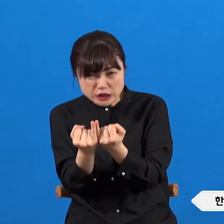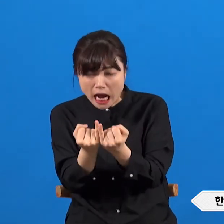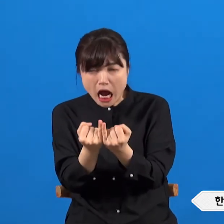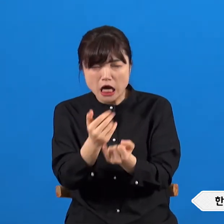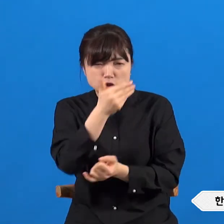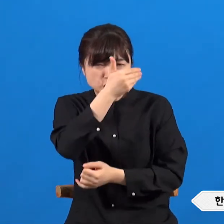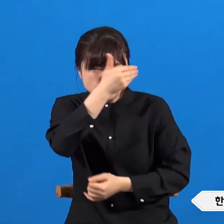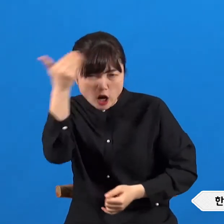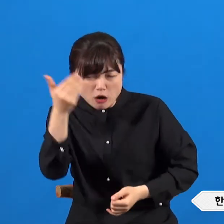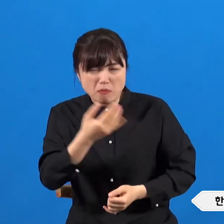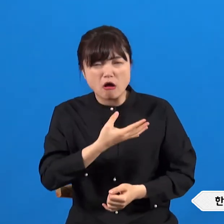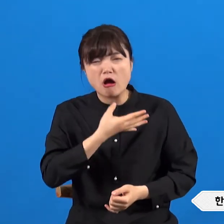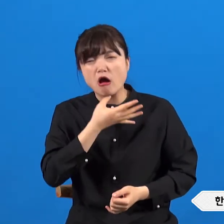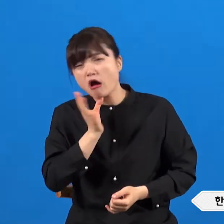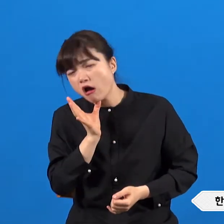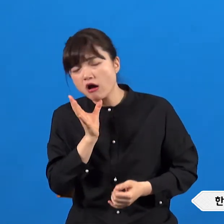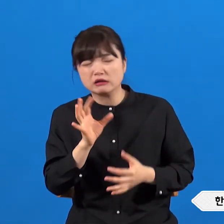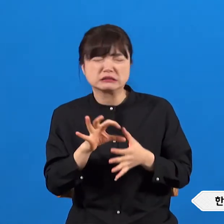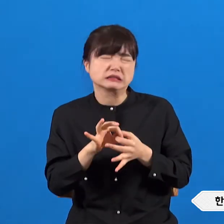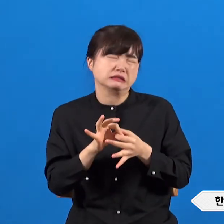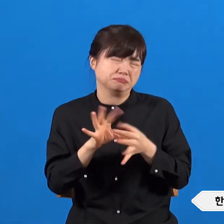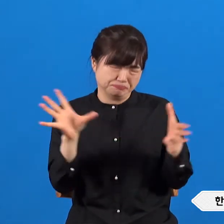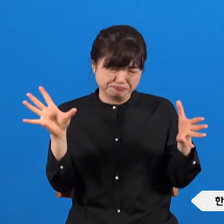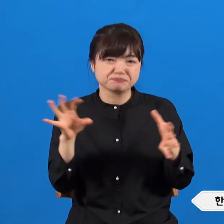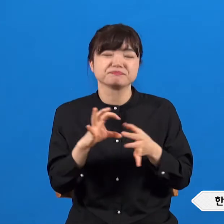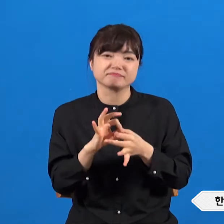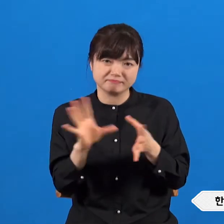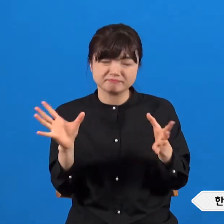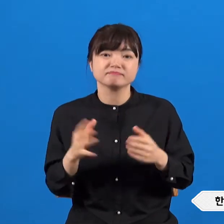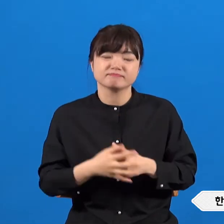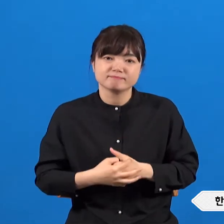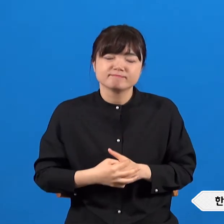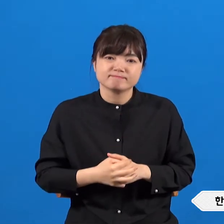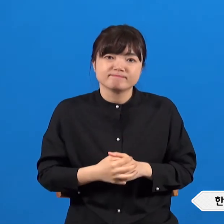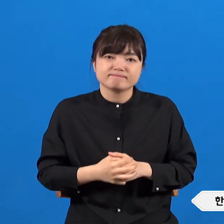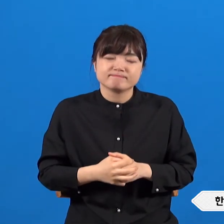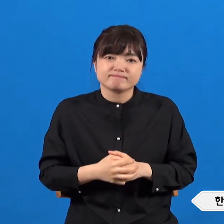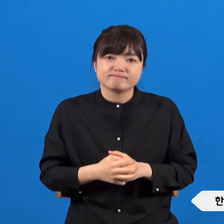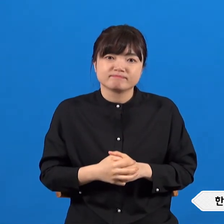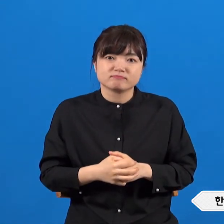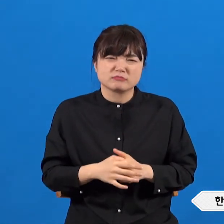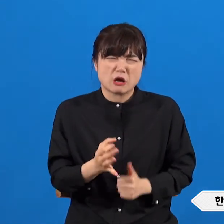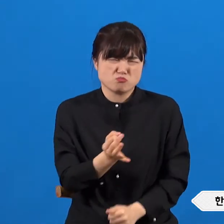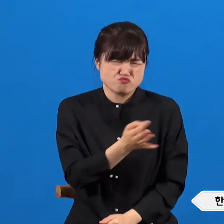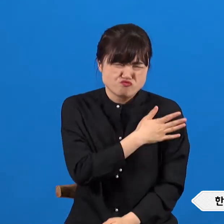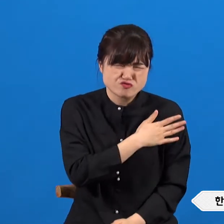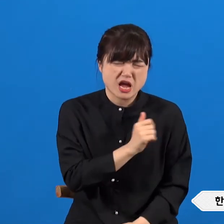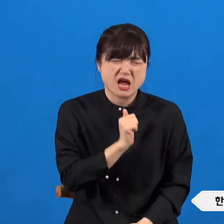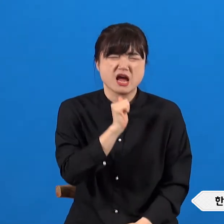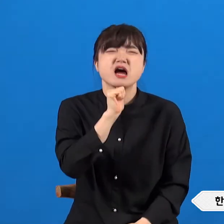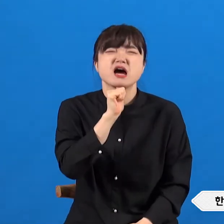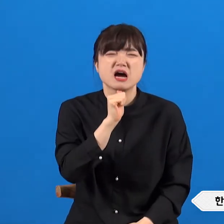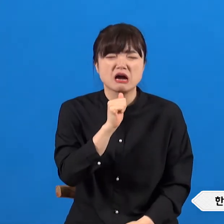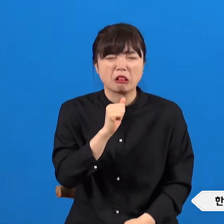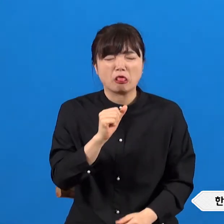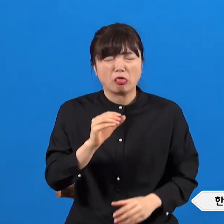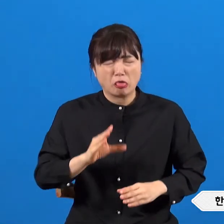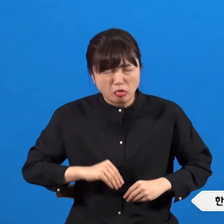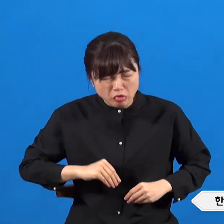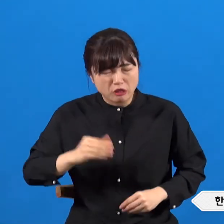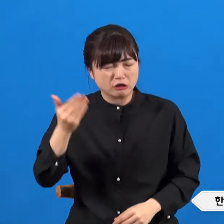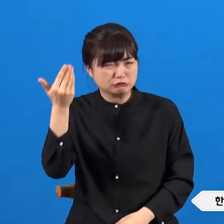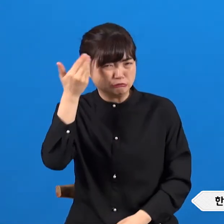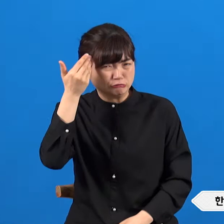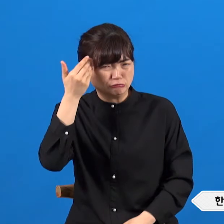뭐 젊은이냐 늙은이냐 그런 구분이 필요가 없습니다. 부자냐 빈자냐 식자냐